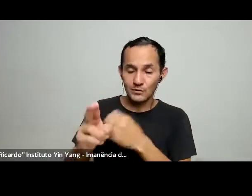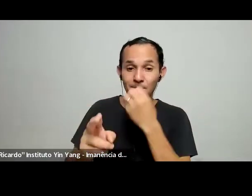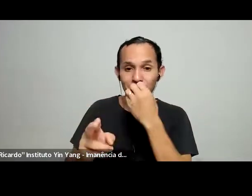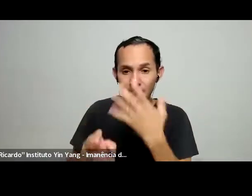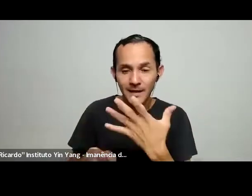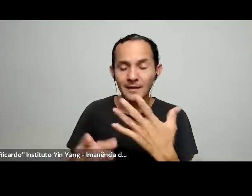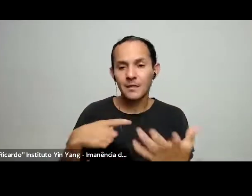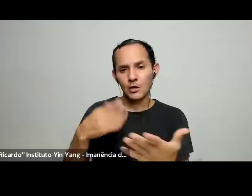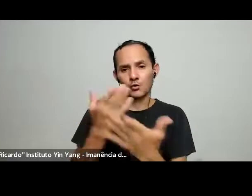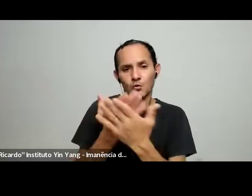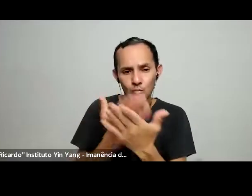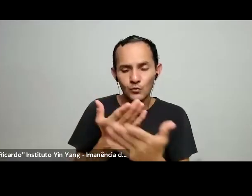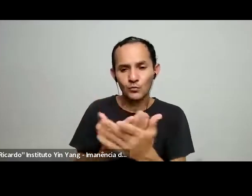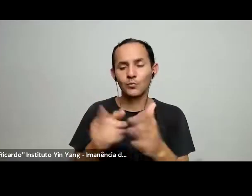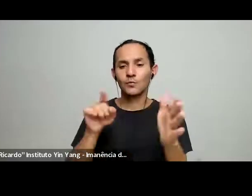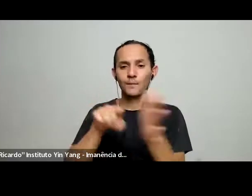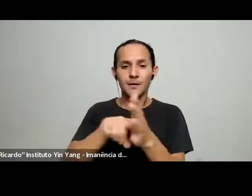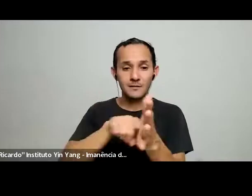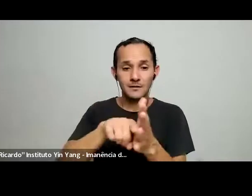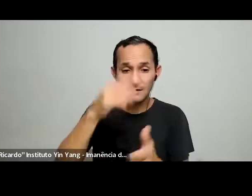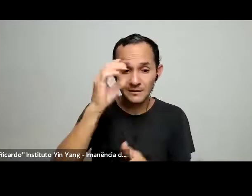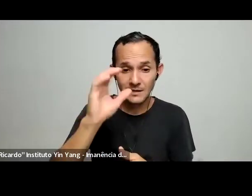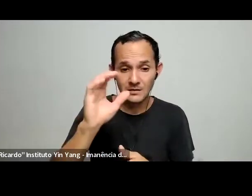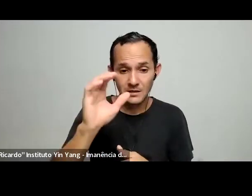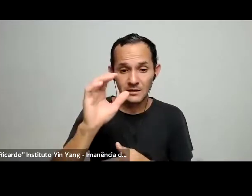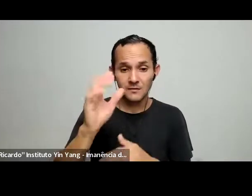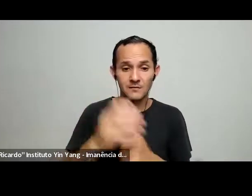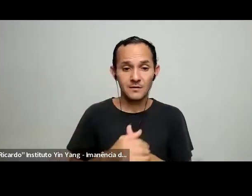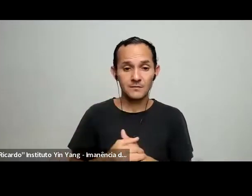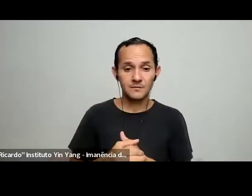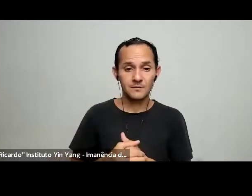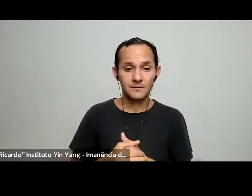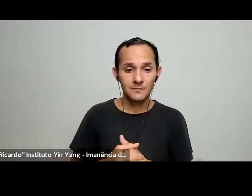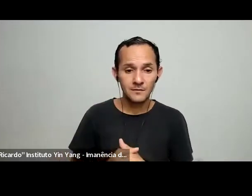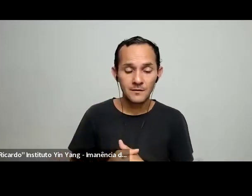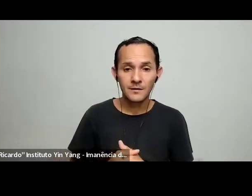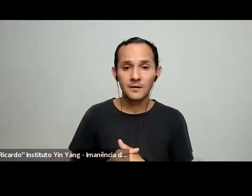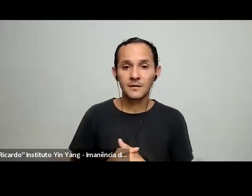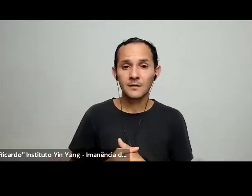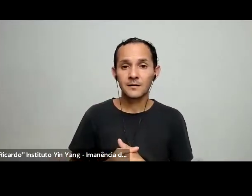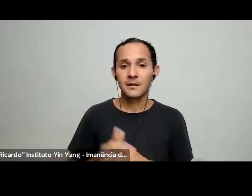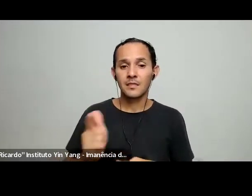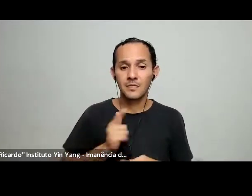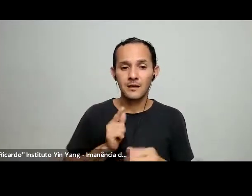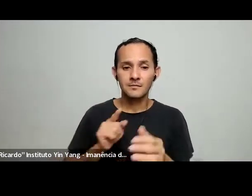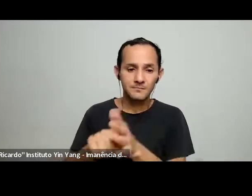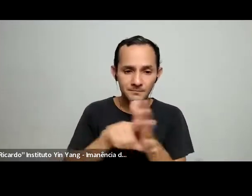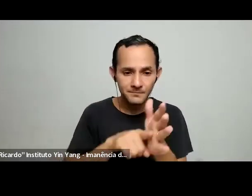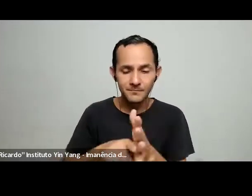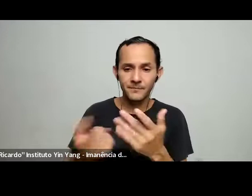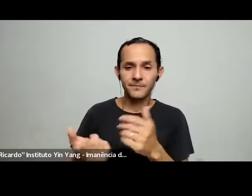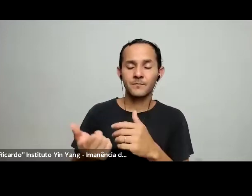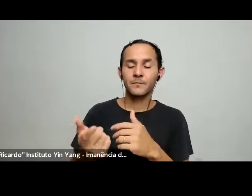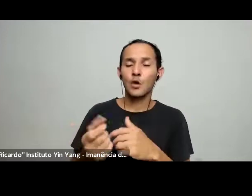os estudos, tem a pesquisa científica que valida, né, as condições que aquelas intervenções são aplicadas,